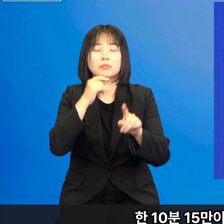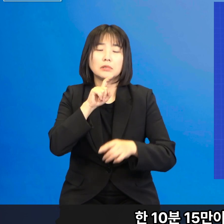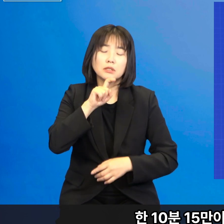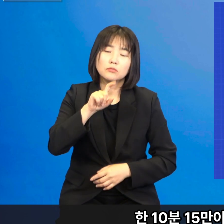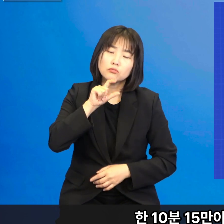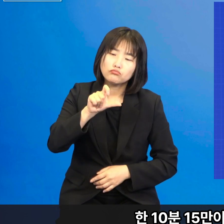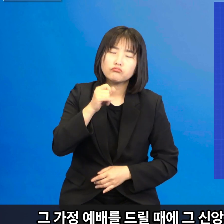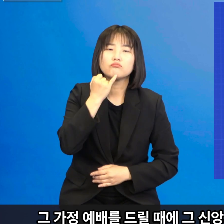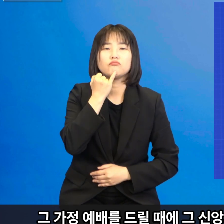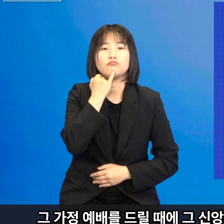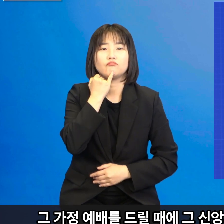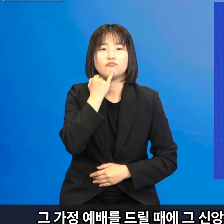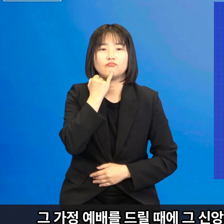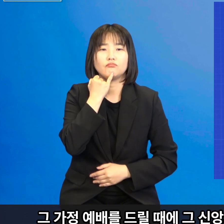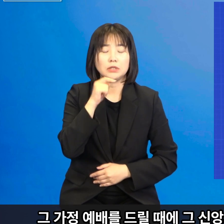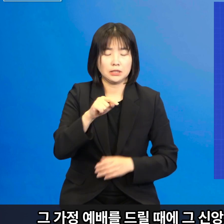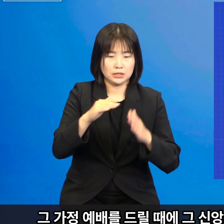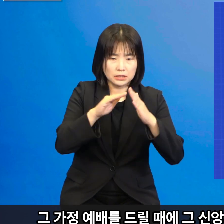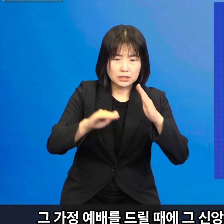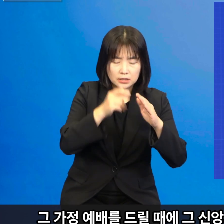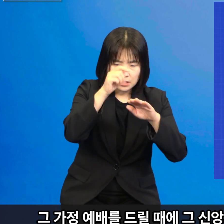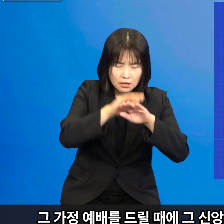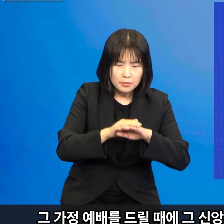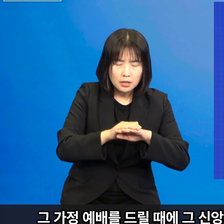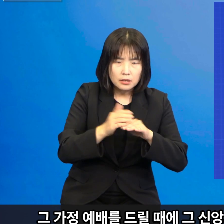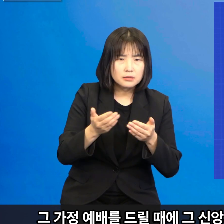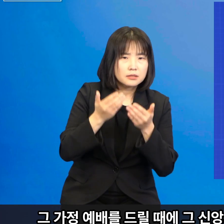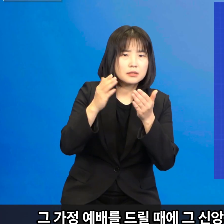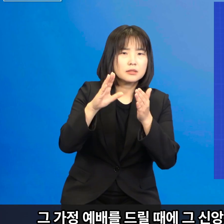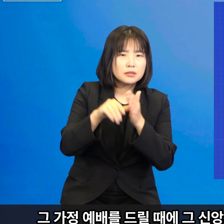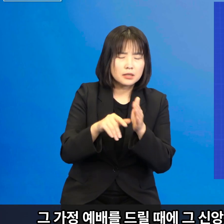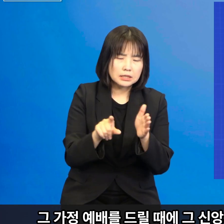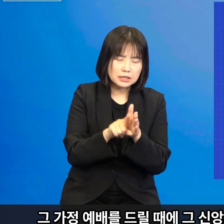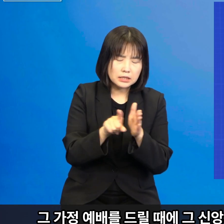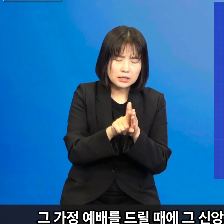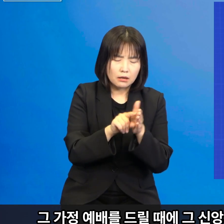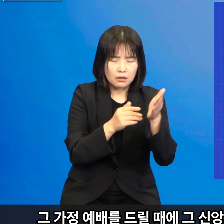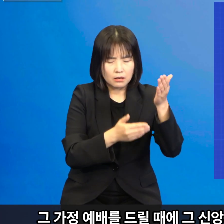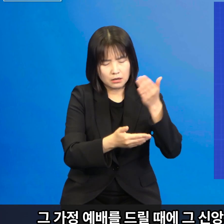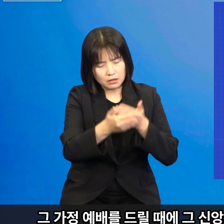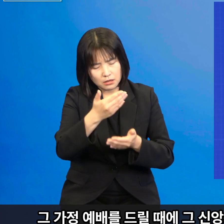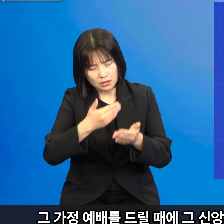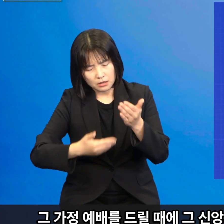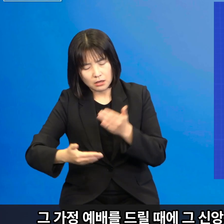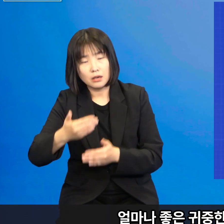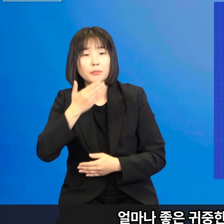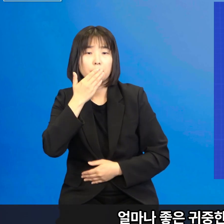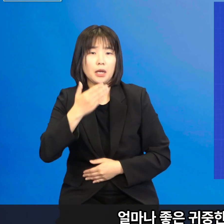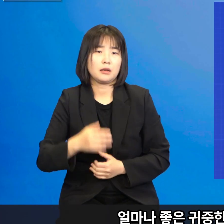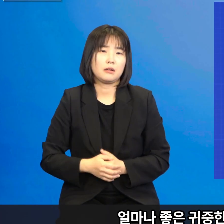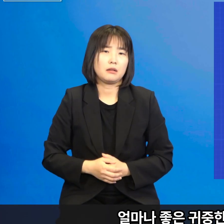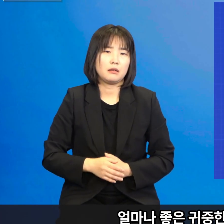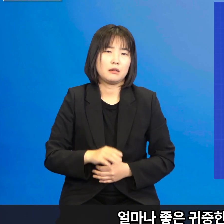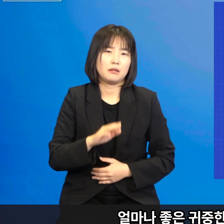15분만이라도 괜찮습니다. 그 가정 예배를 드릴 때 그 신앙의 유업이 다음 세대에게 넘어가요. 얼마나 귀중한